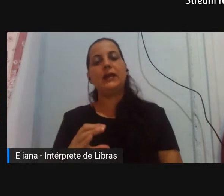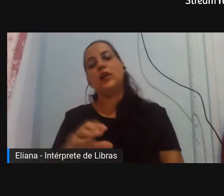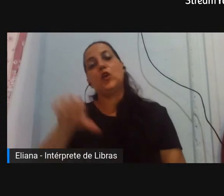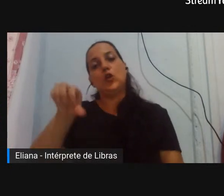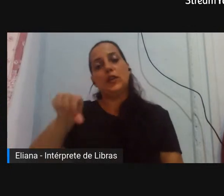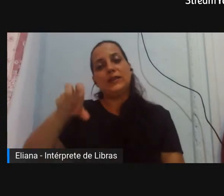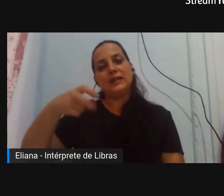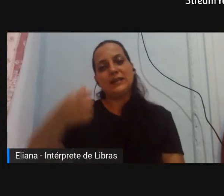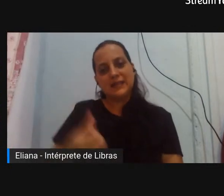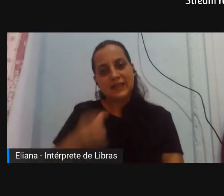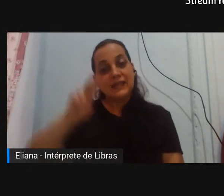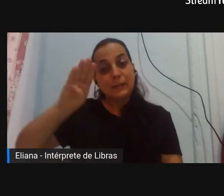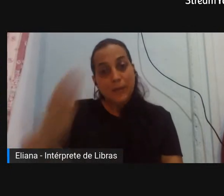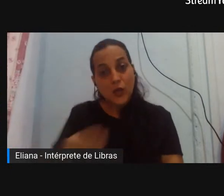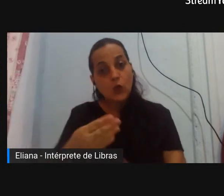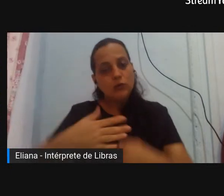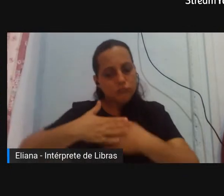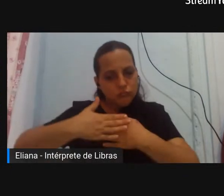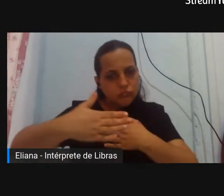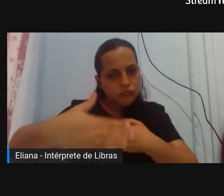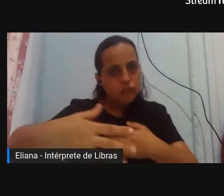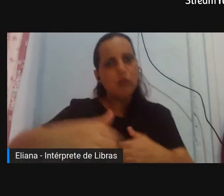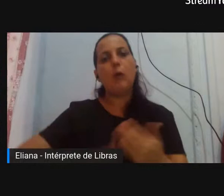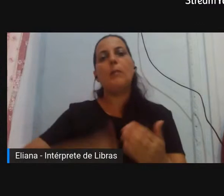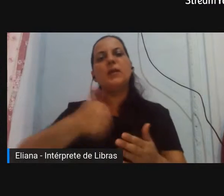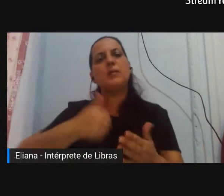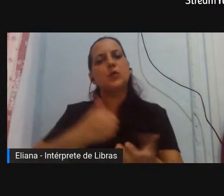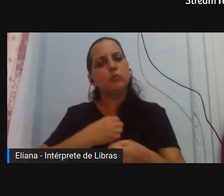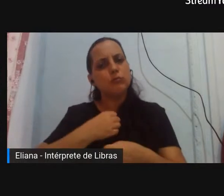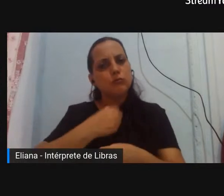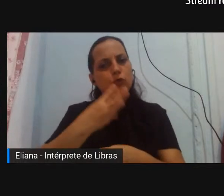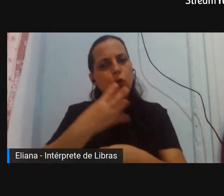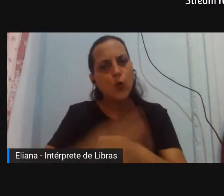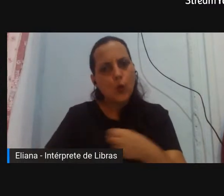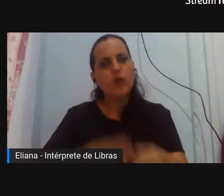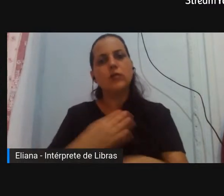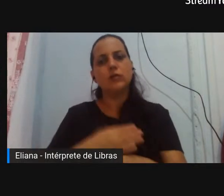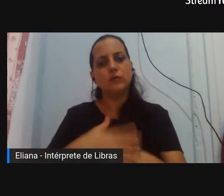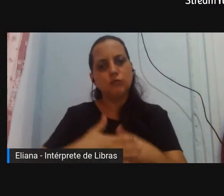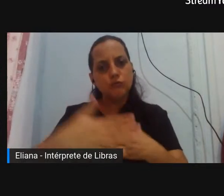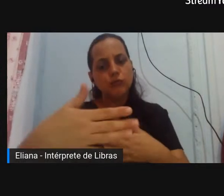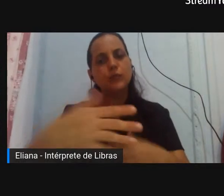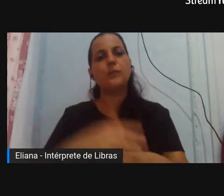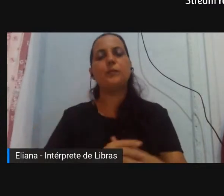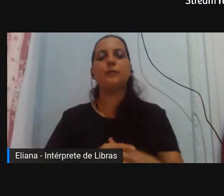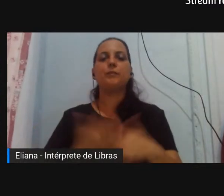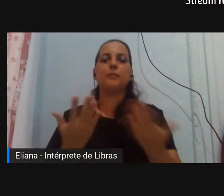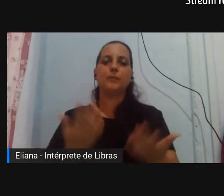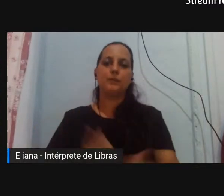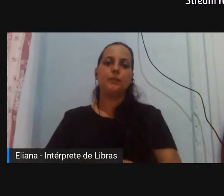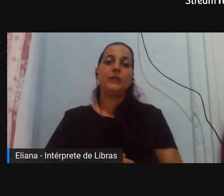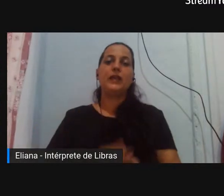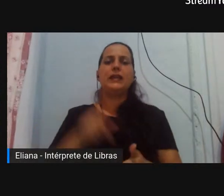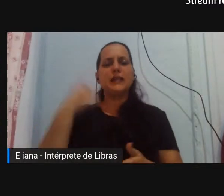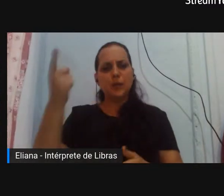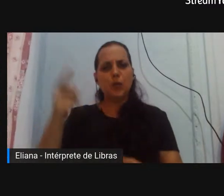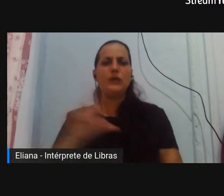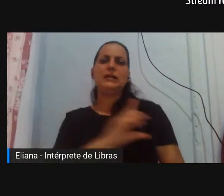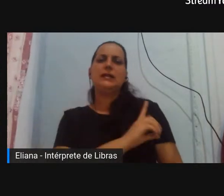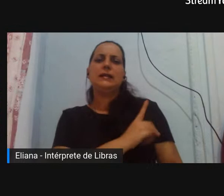primeiros 4 anos, e que chega já aí no início do presidente do governo presidenta Dilma